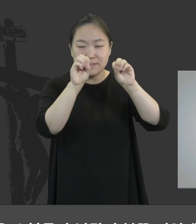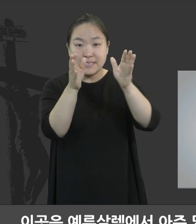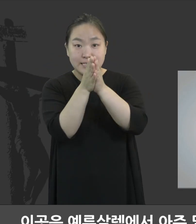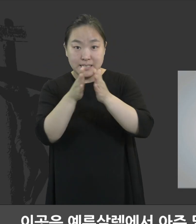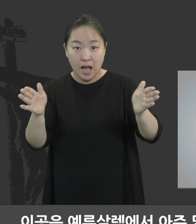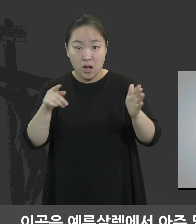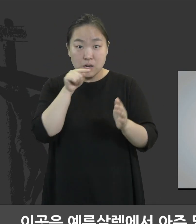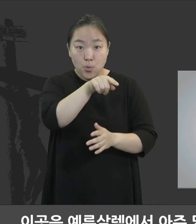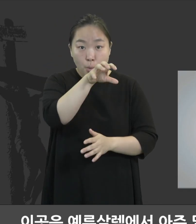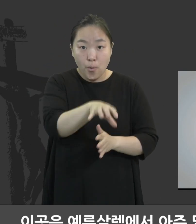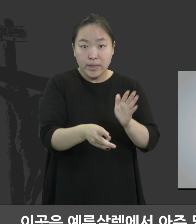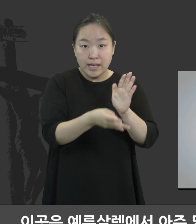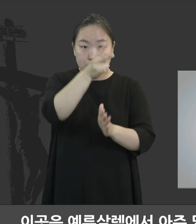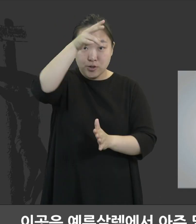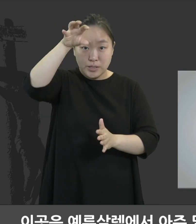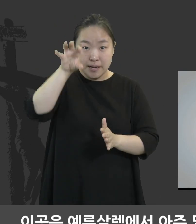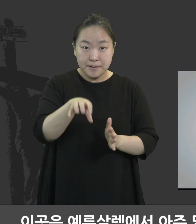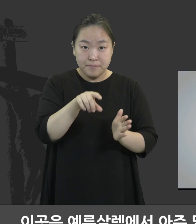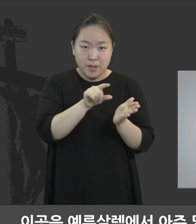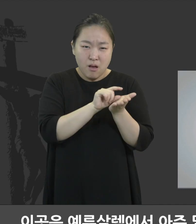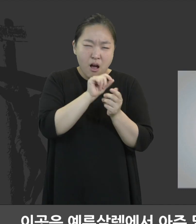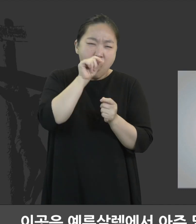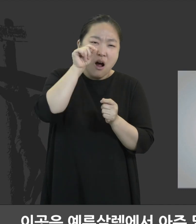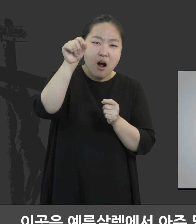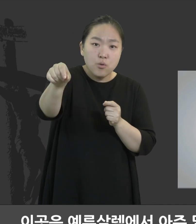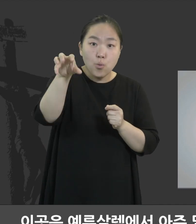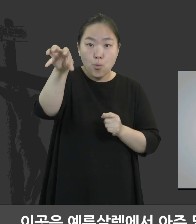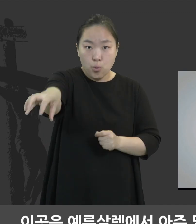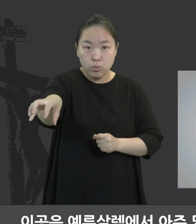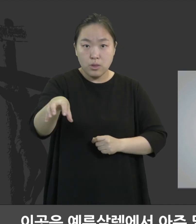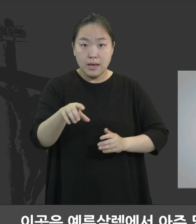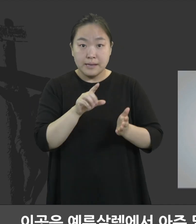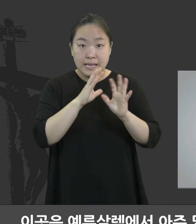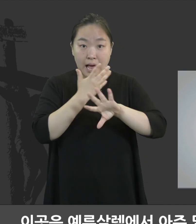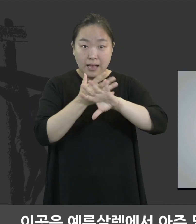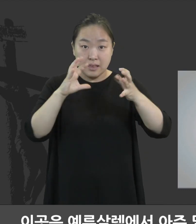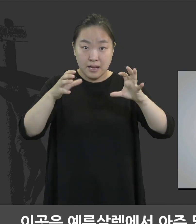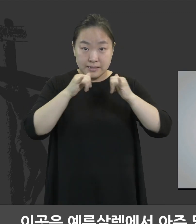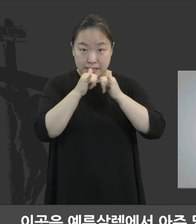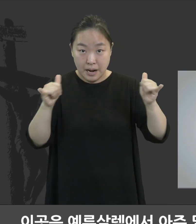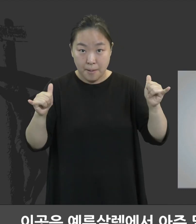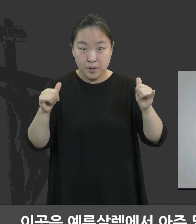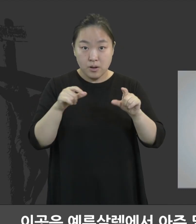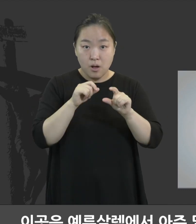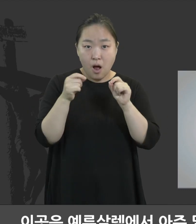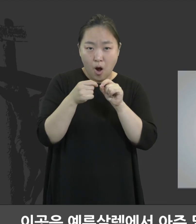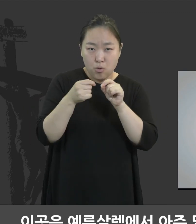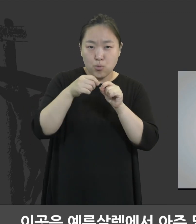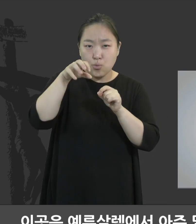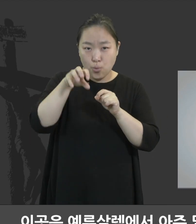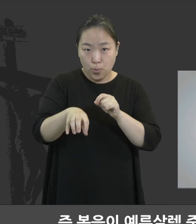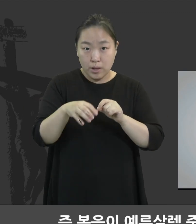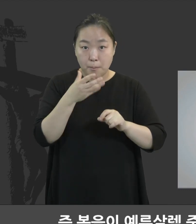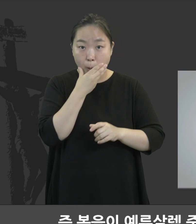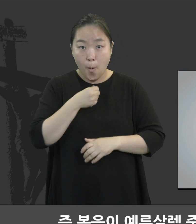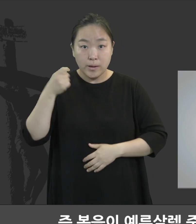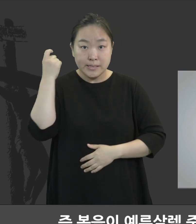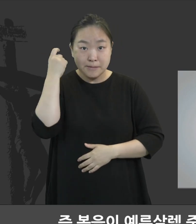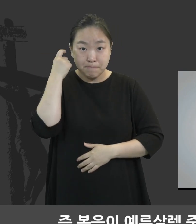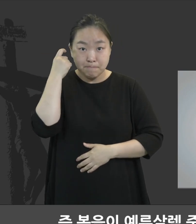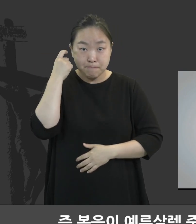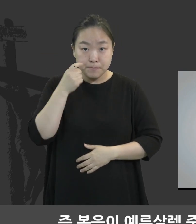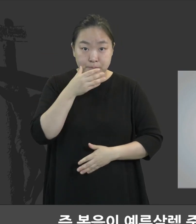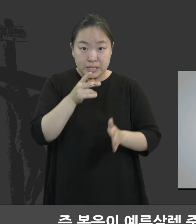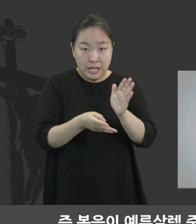시작하십니다. 이곳은 예루살렘에서 아주 멀리 떨어진 곳으로 이방인의 땅과 가까운 지역이었습니다.